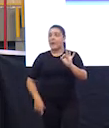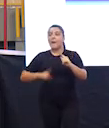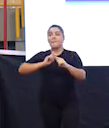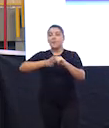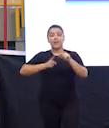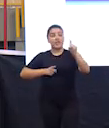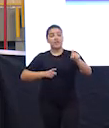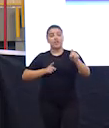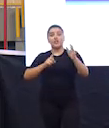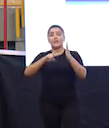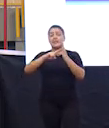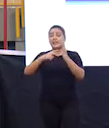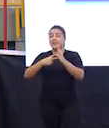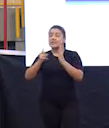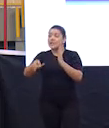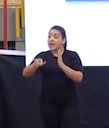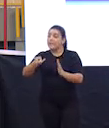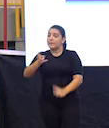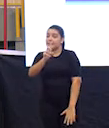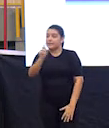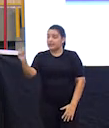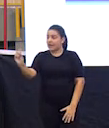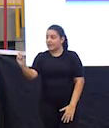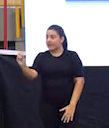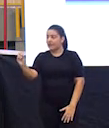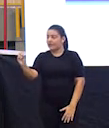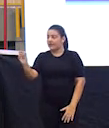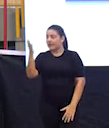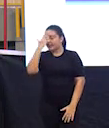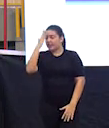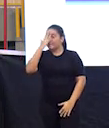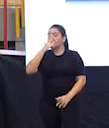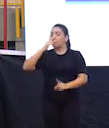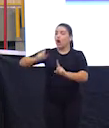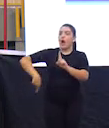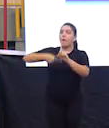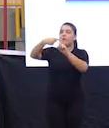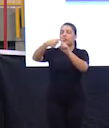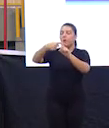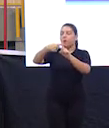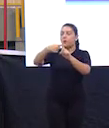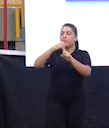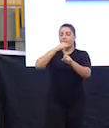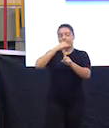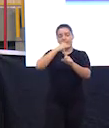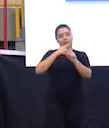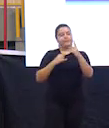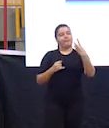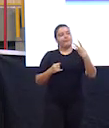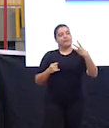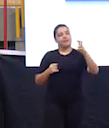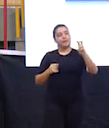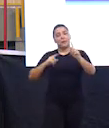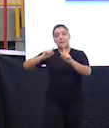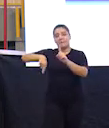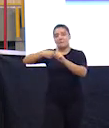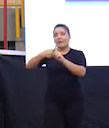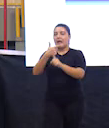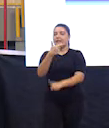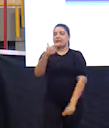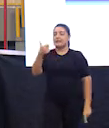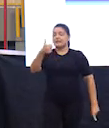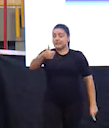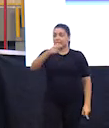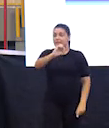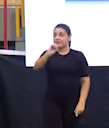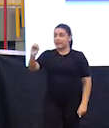135% do que ele era. Porque ele já é 100%. Se eu aumento 35%, ele